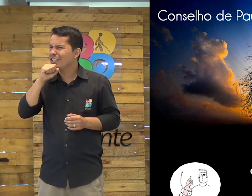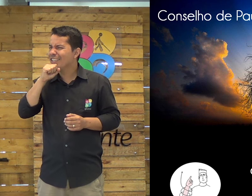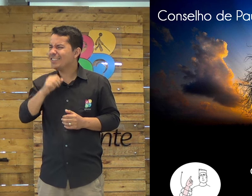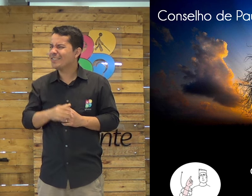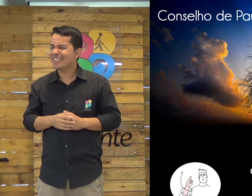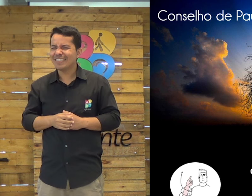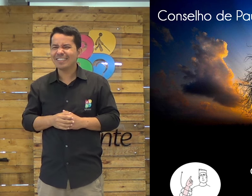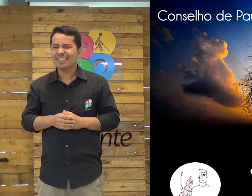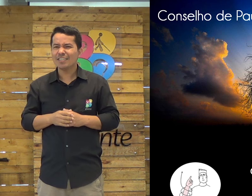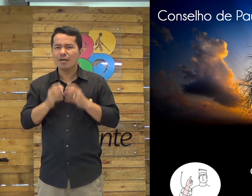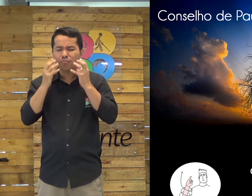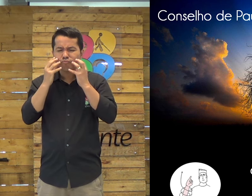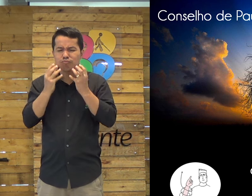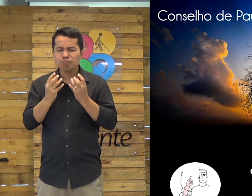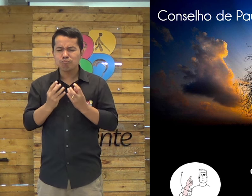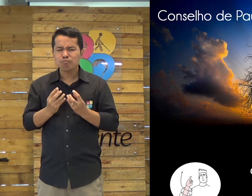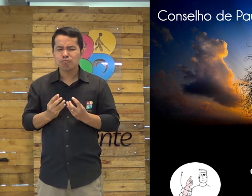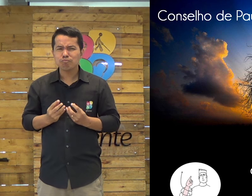velhinho. Ele estava chegando.